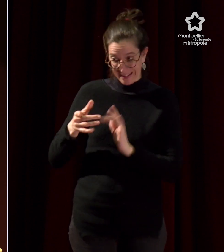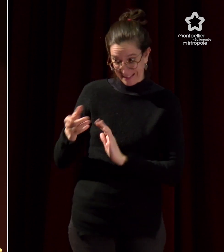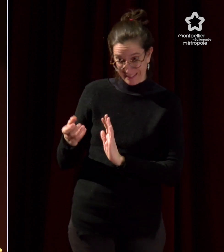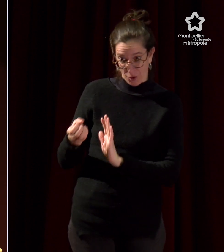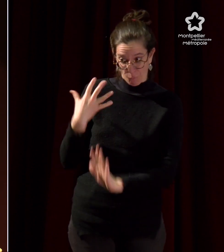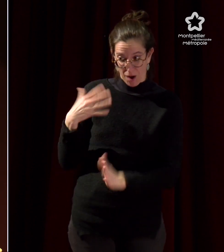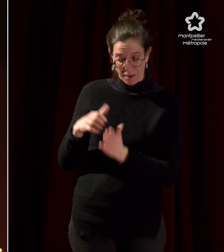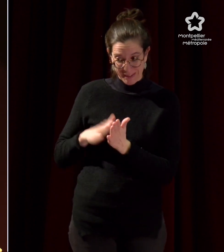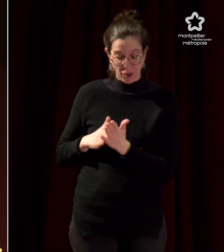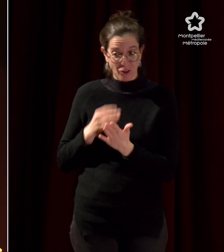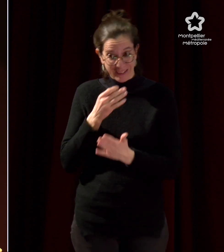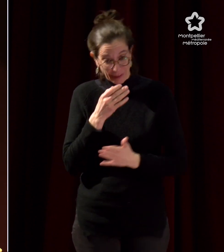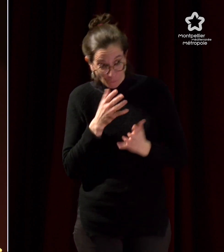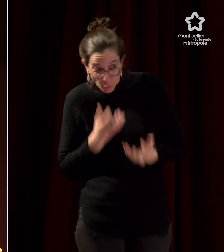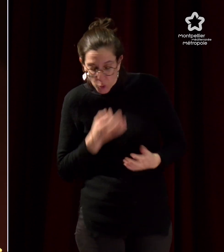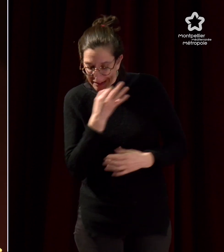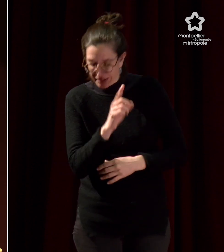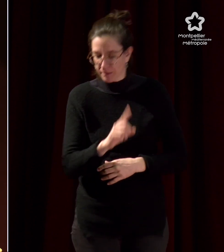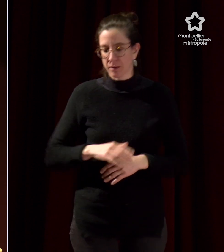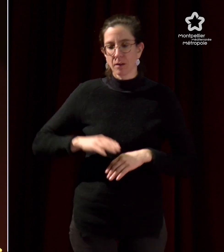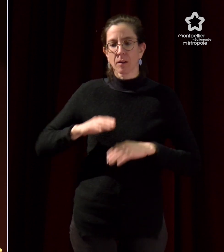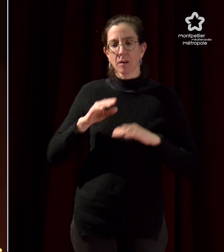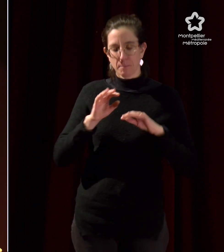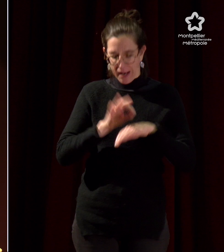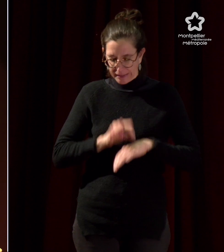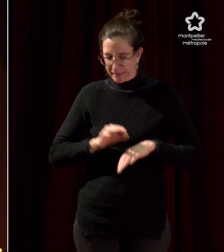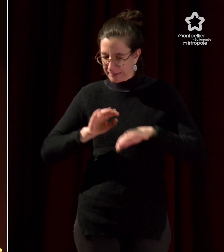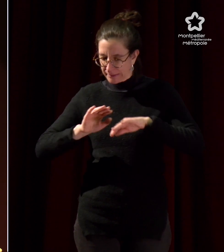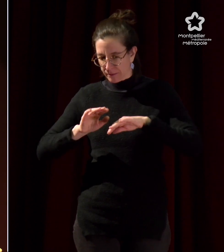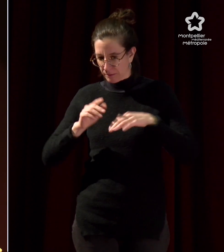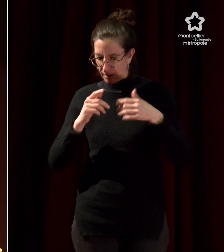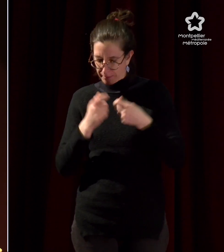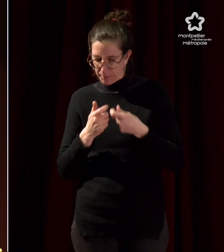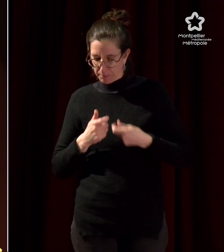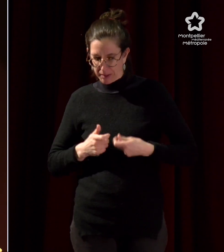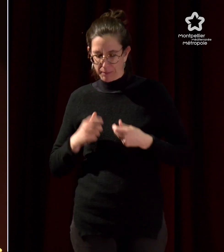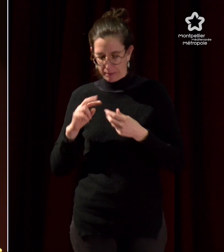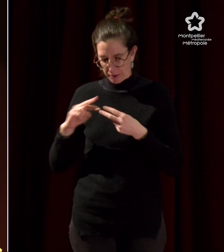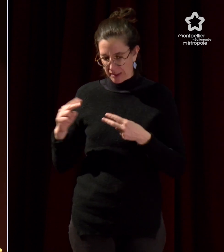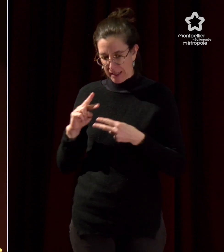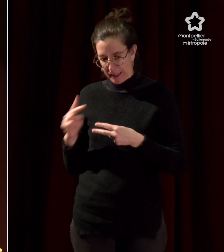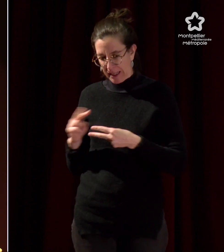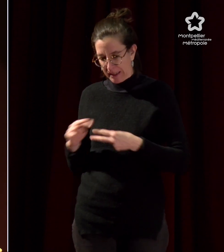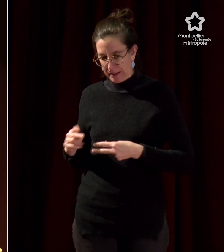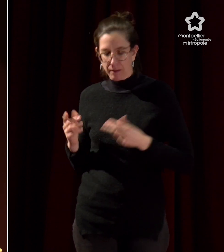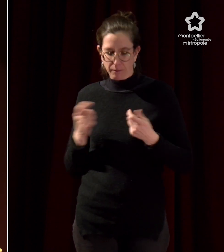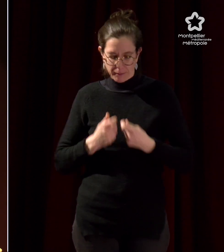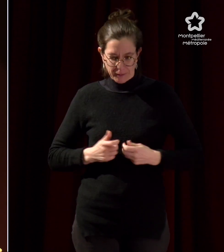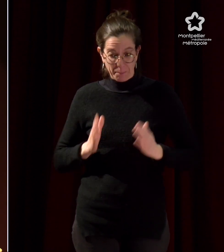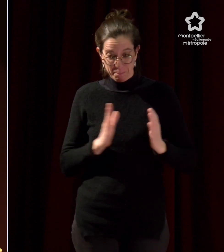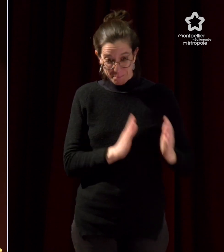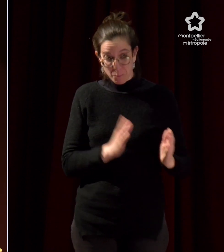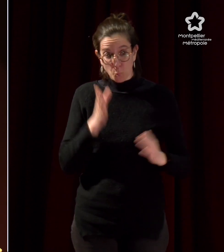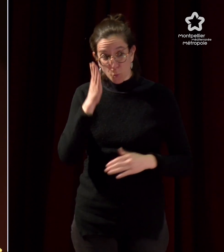c'est on trie pour des maladies très précises, mais peut-être que ces mêmes caractéristiques nous seraient utiles plus tard et on